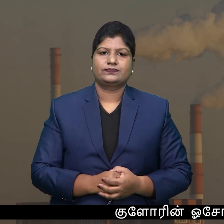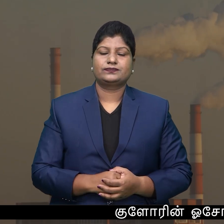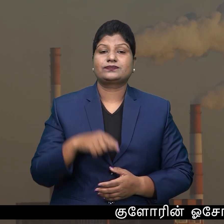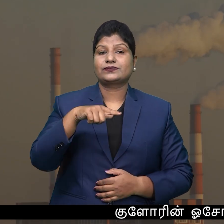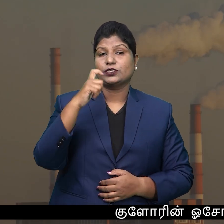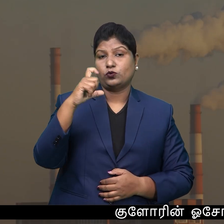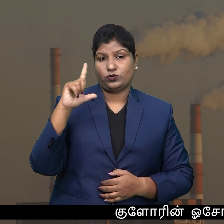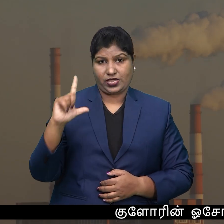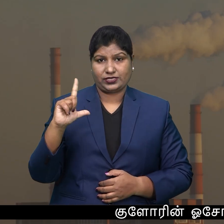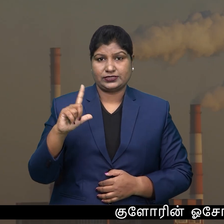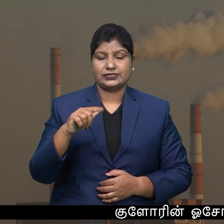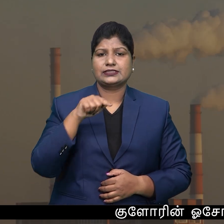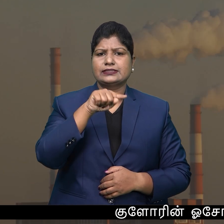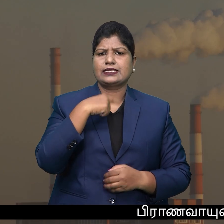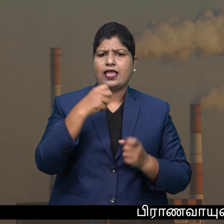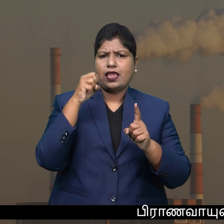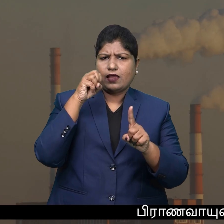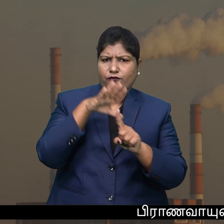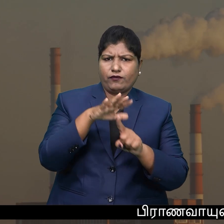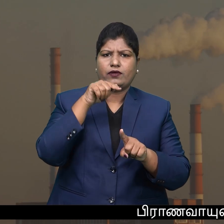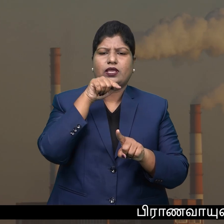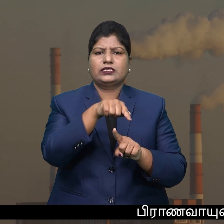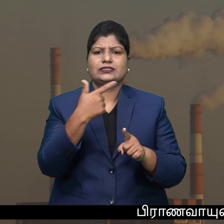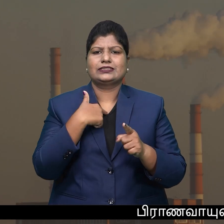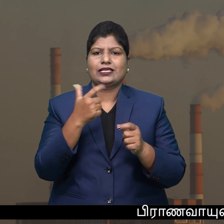குளோரின் ஓசோனுடன் வினைபுரிந்து பிராணவாயுவாக உடைக்கிறது.